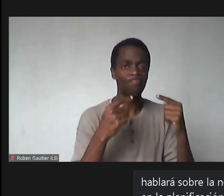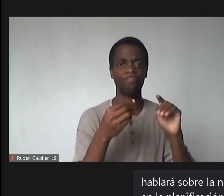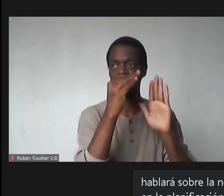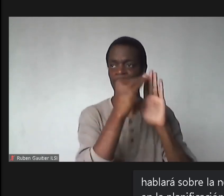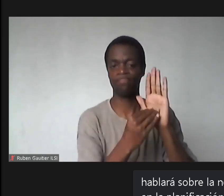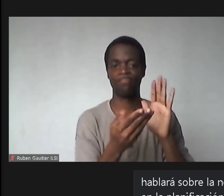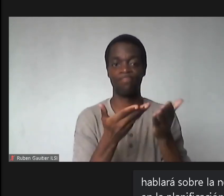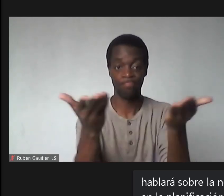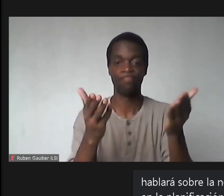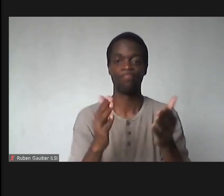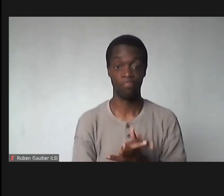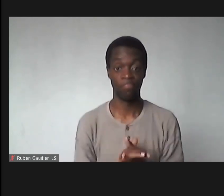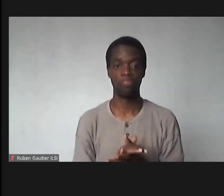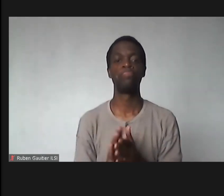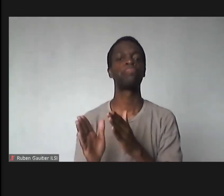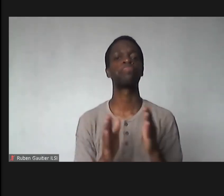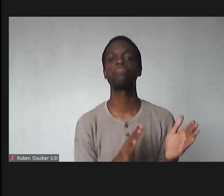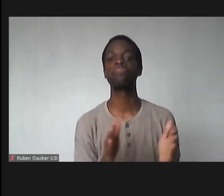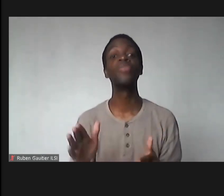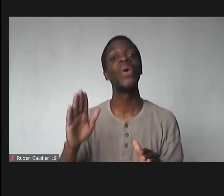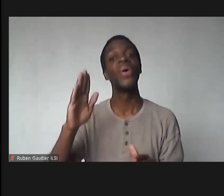escuchando?